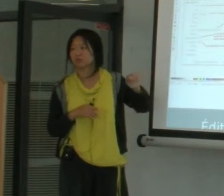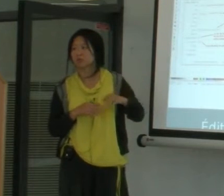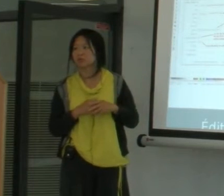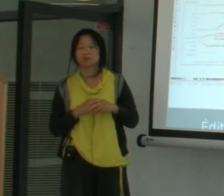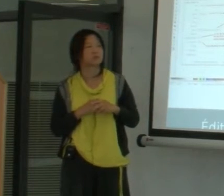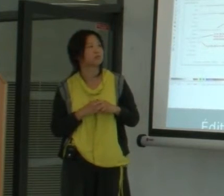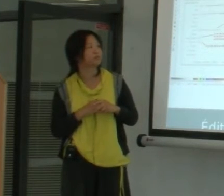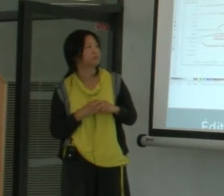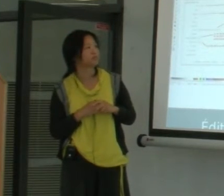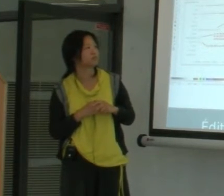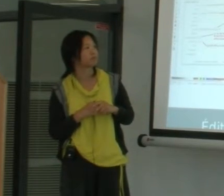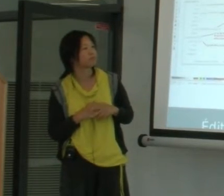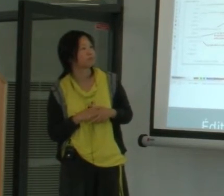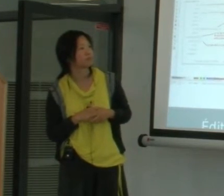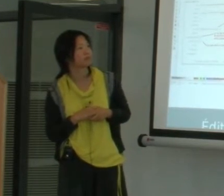simple.